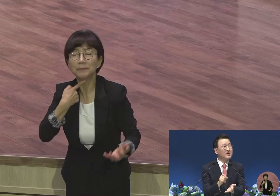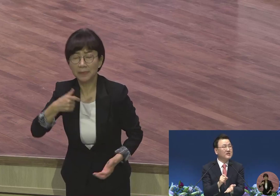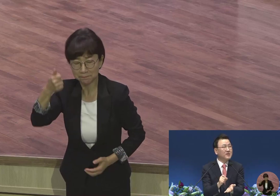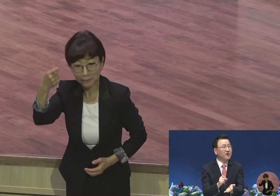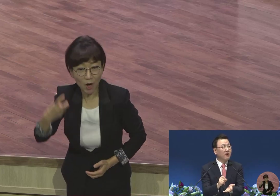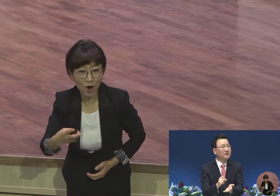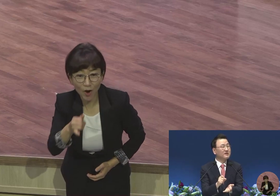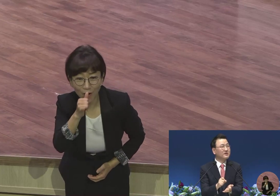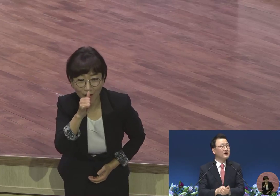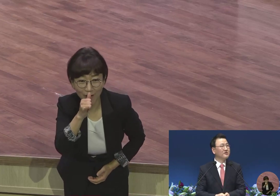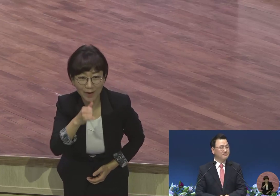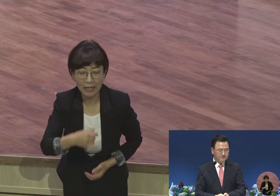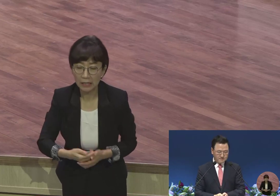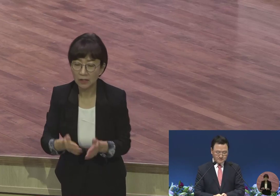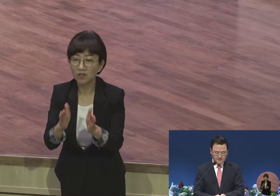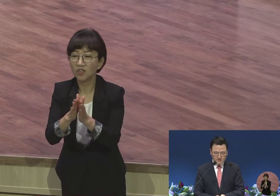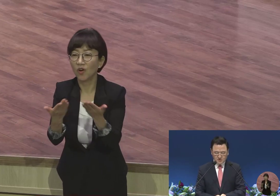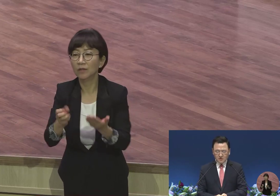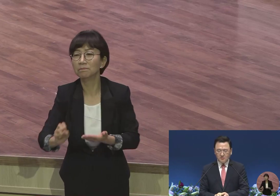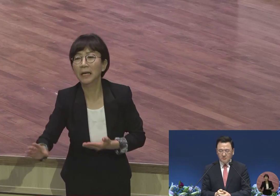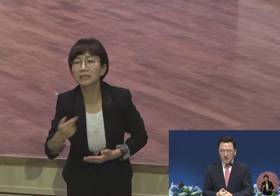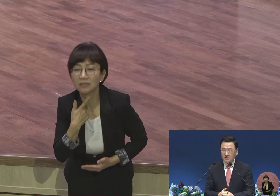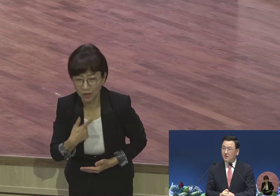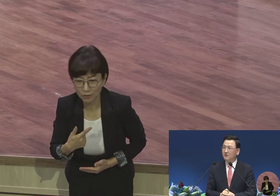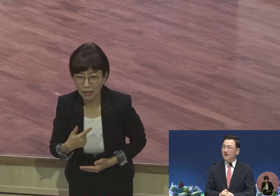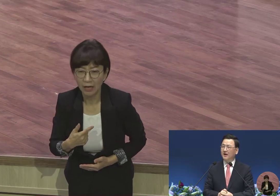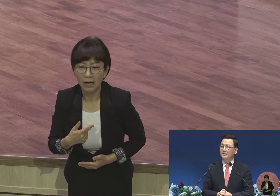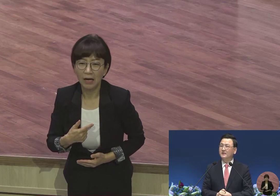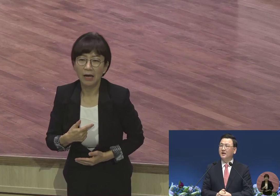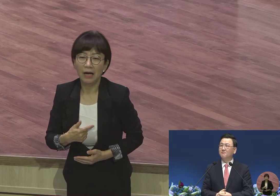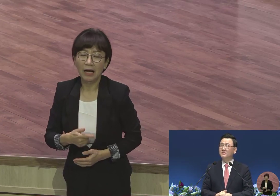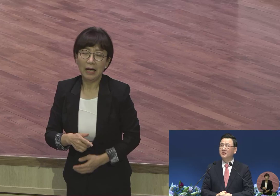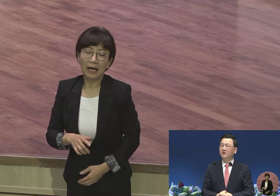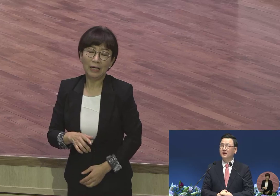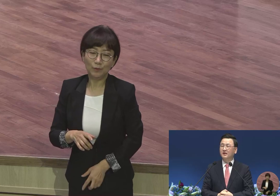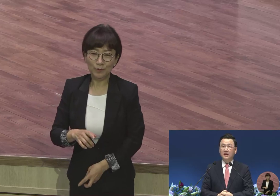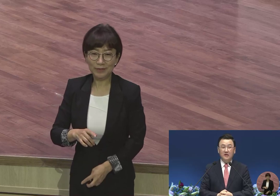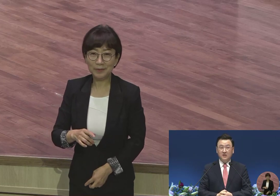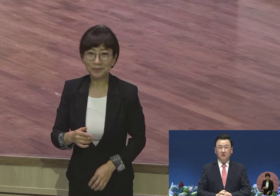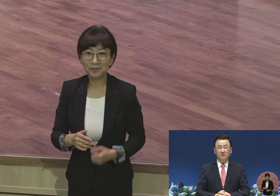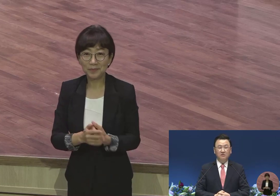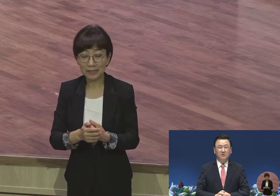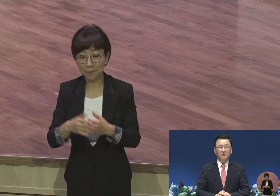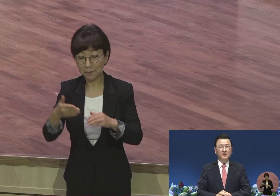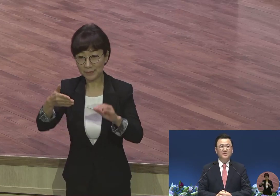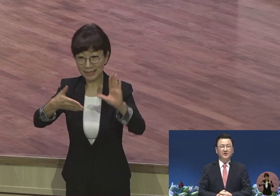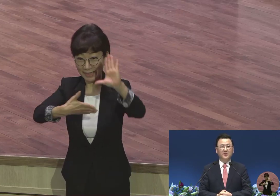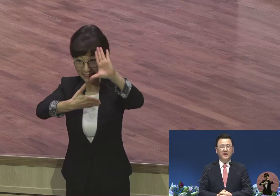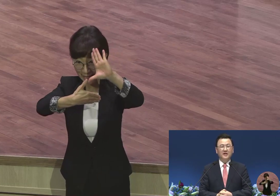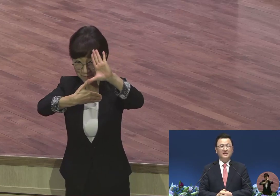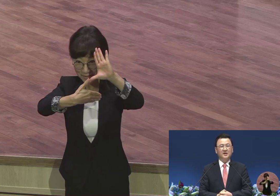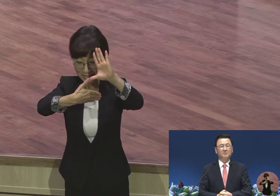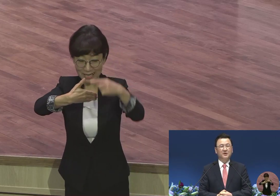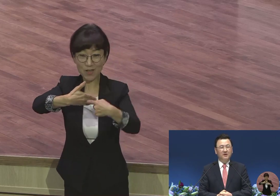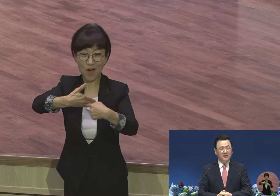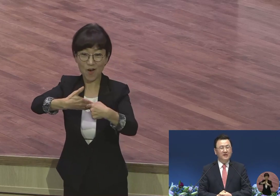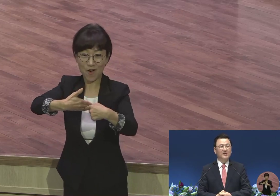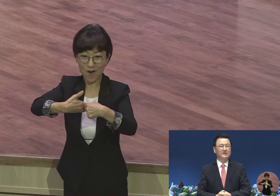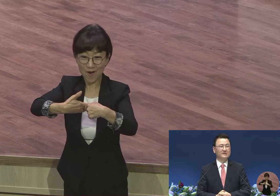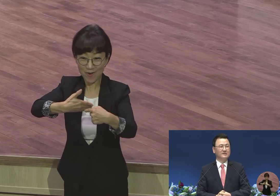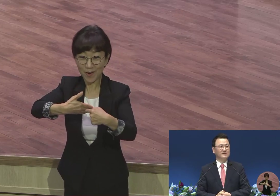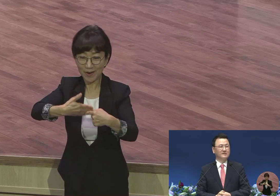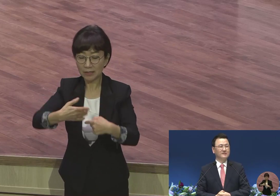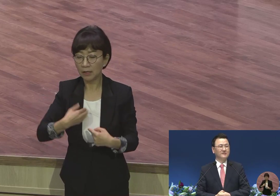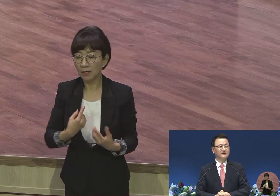사람들이 민박집에 거하거든요. 저는 그 민박집에서 많은 남미 여행한 그 청년들을 보면서 참